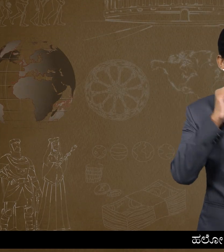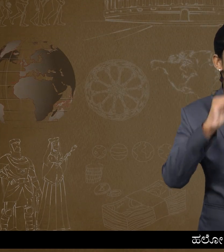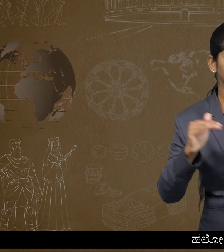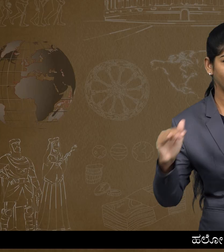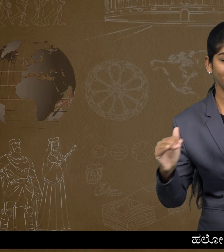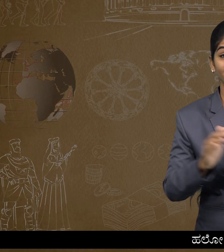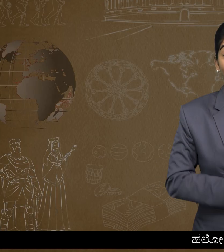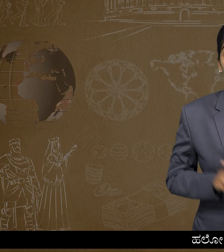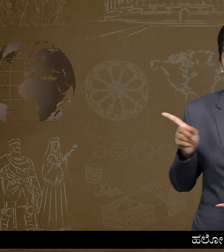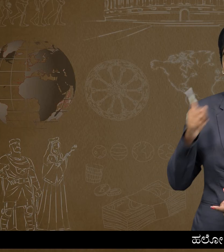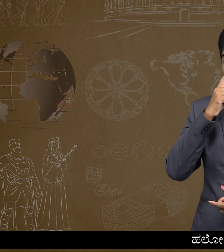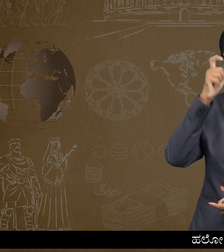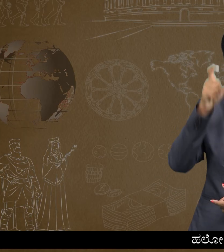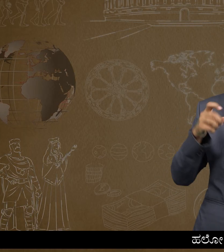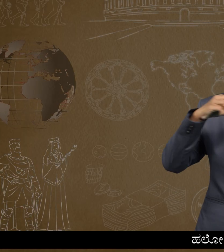ವಿದ್ಯಾರ್ಥಿಗಳೇ,